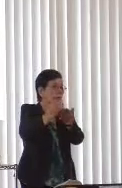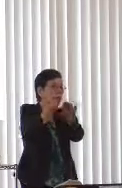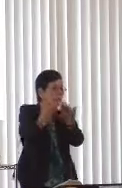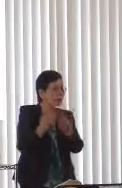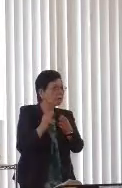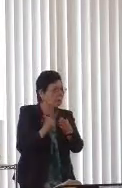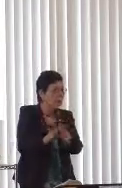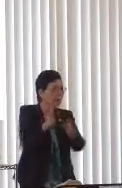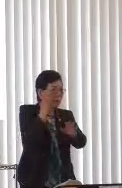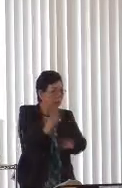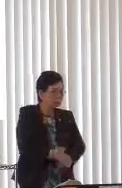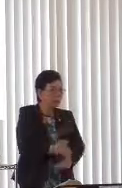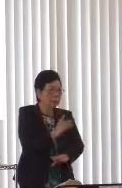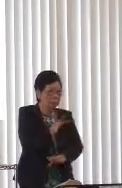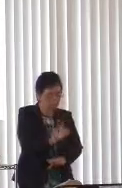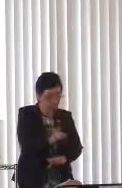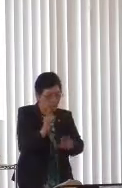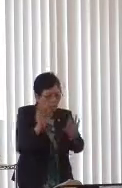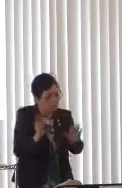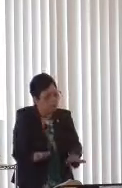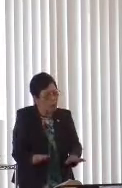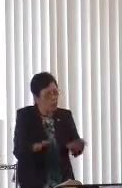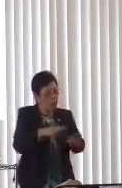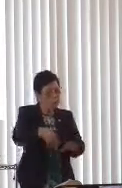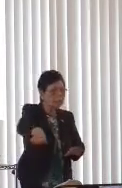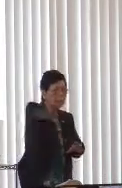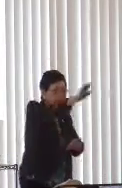そしてまた今まさに私たちが